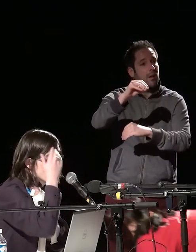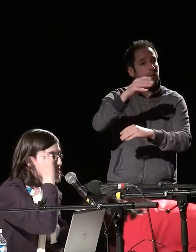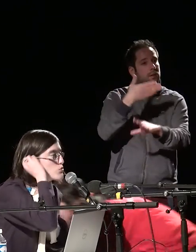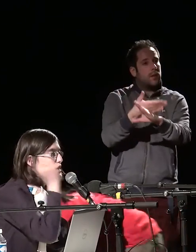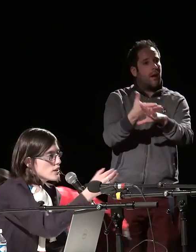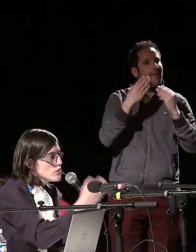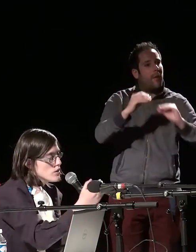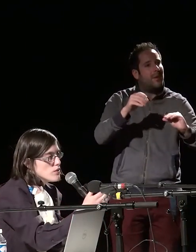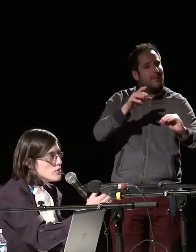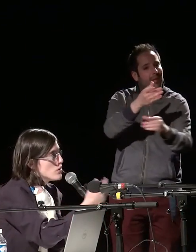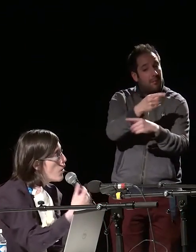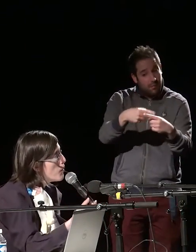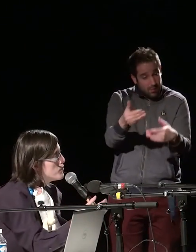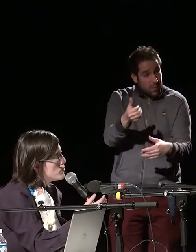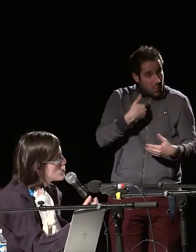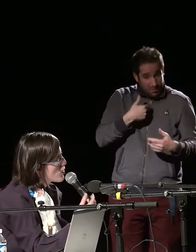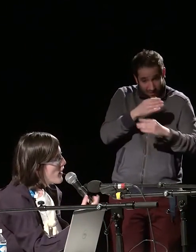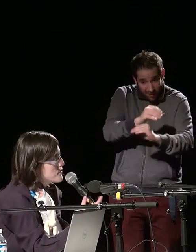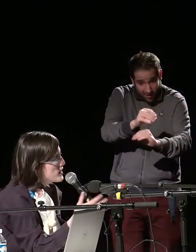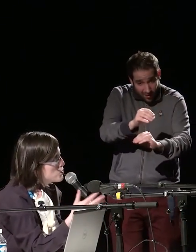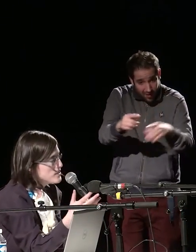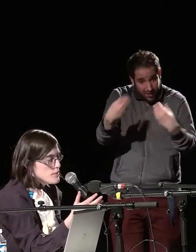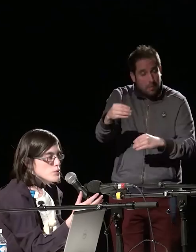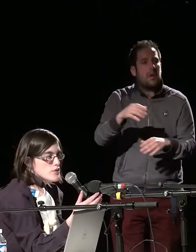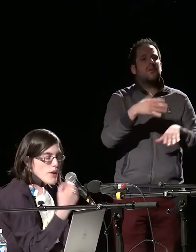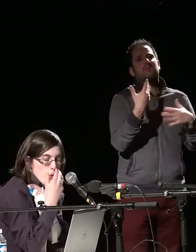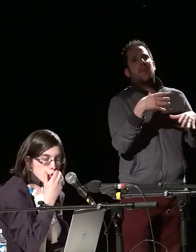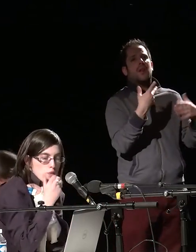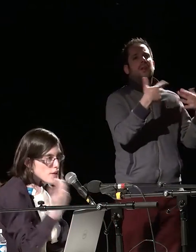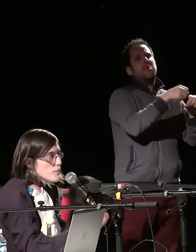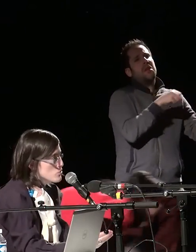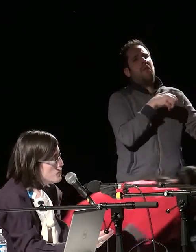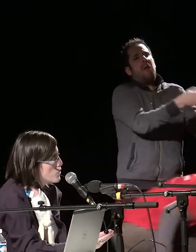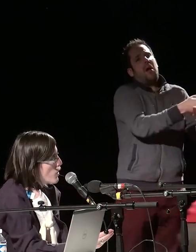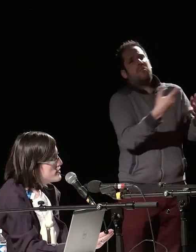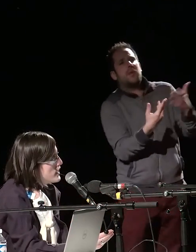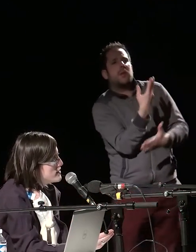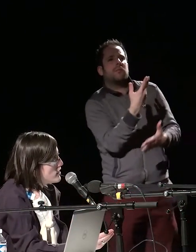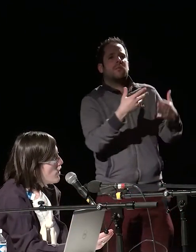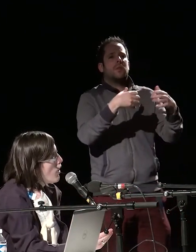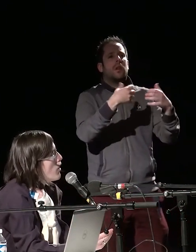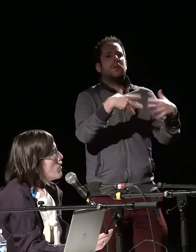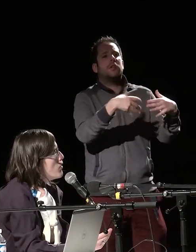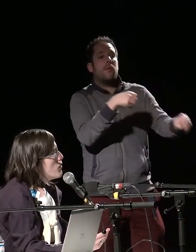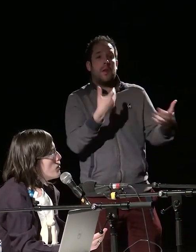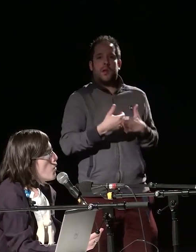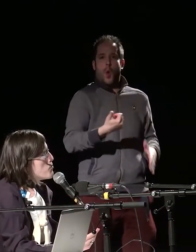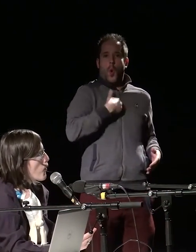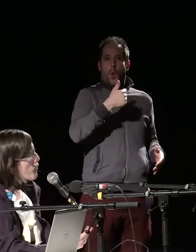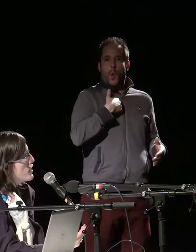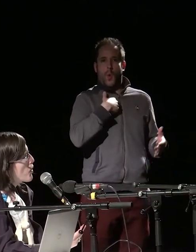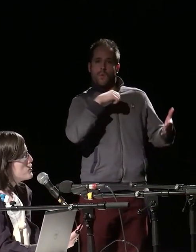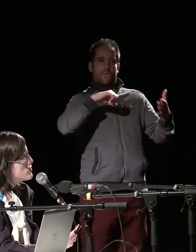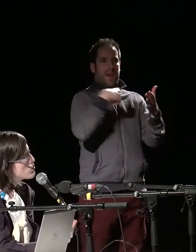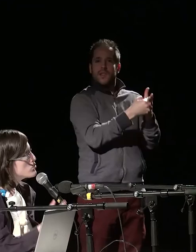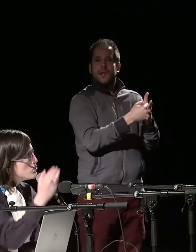cette formation du délinquant en fin 18e, début 19e, aujourd'hui, c'est la formation du mec autoradicalisé. Pour